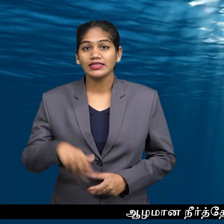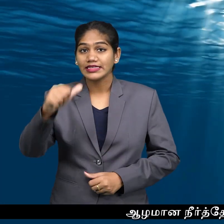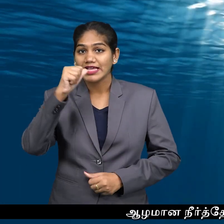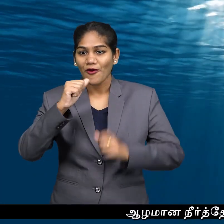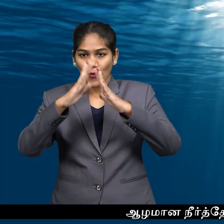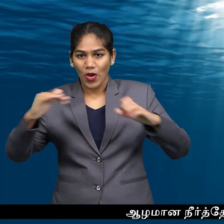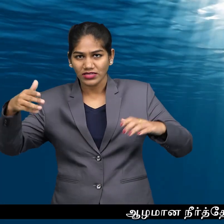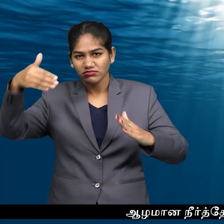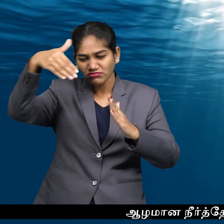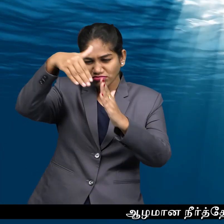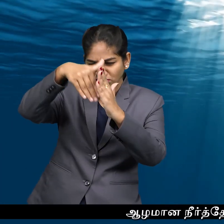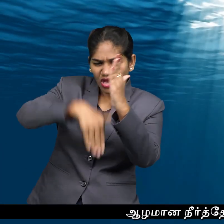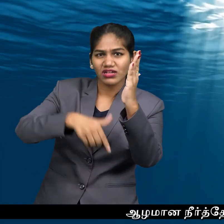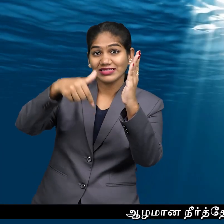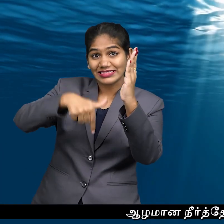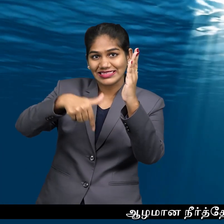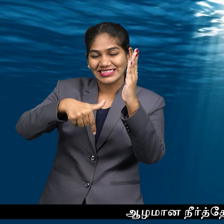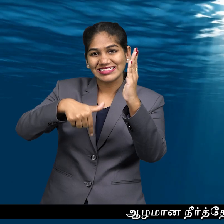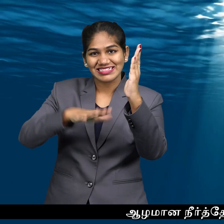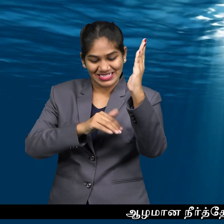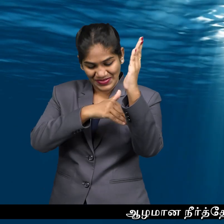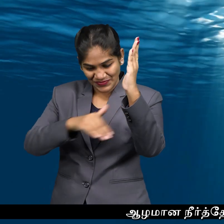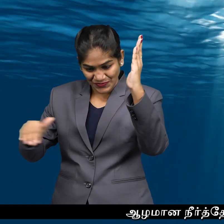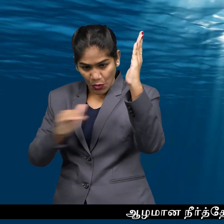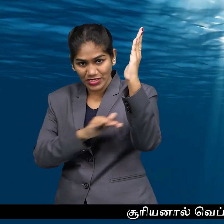ஆழமான நீர்த்தேக்கத்தின் உள்ளே இருக்கும் நீர்